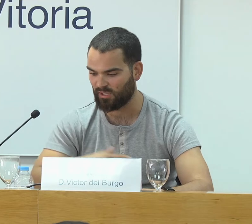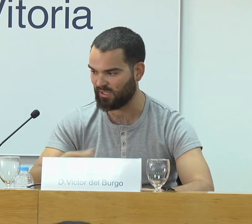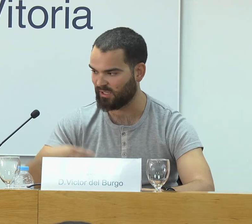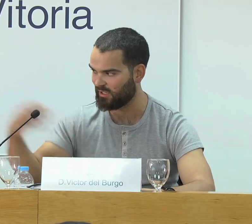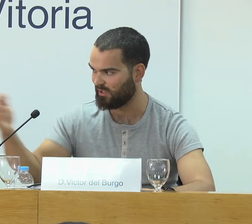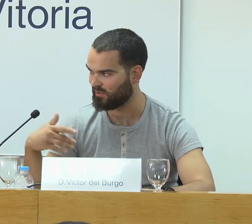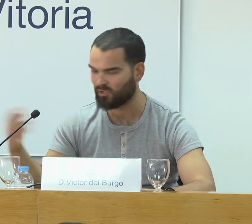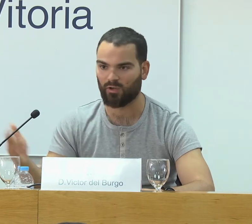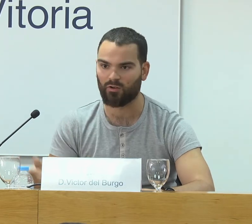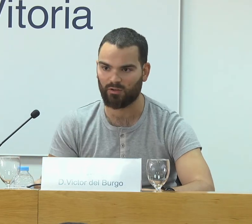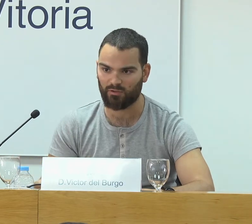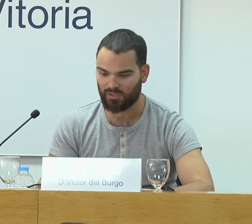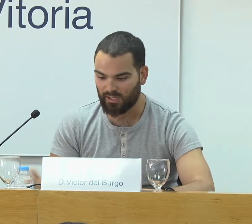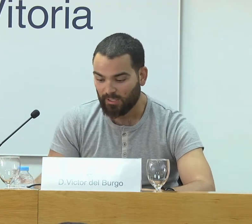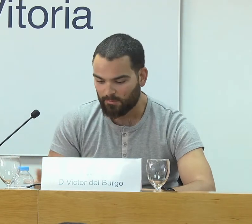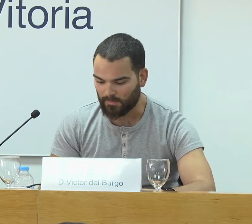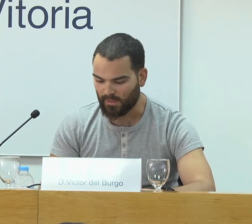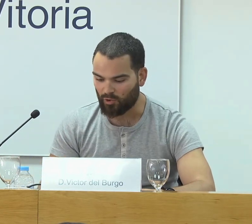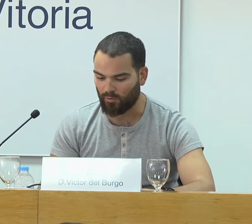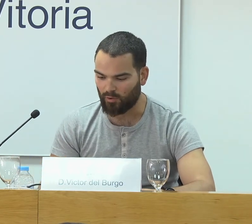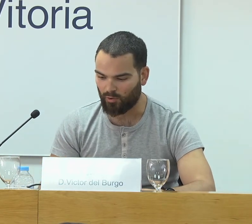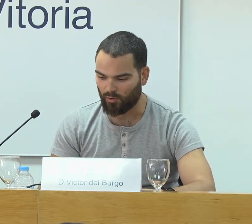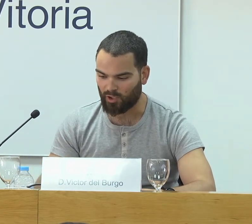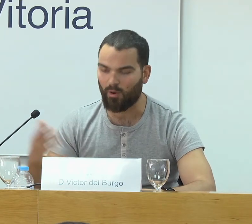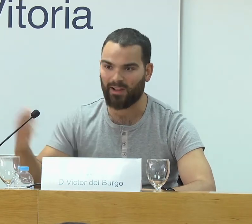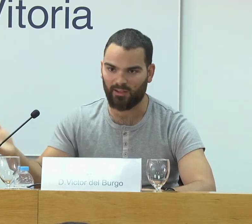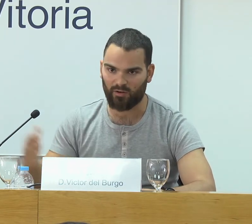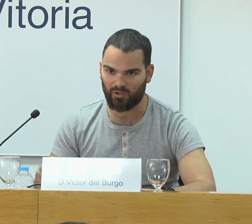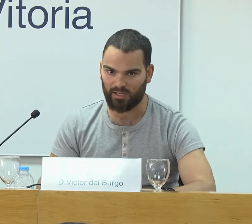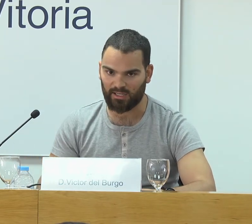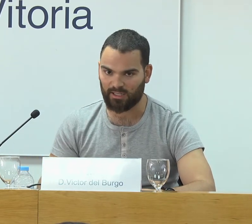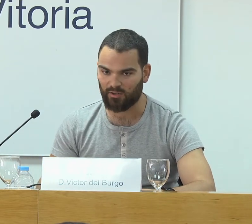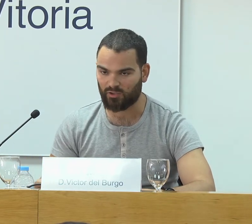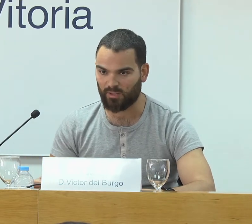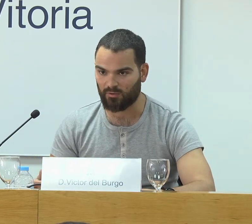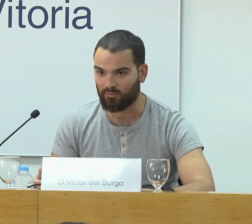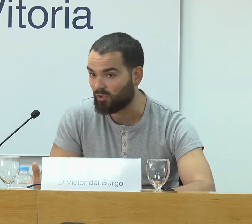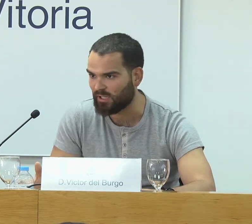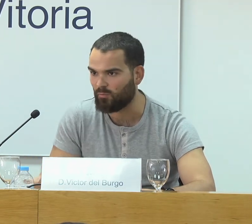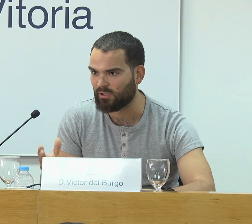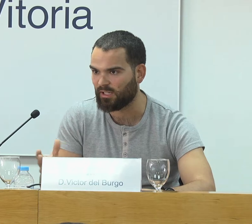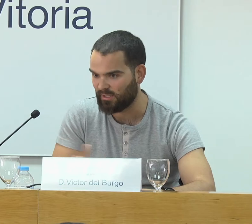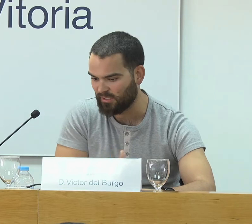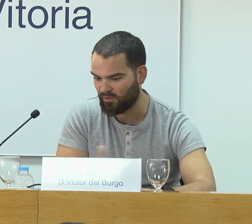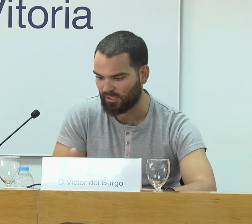cómo interactué con los alumnos y cómo aprendieron ellos de las clases que yo les estuve dando. Creo que es algo muy inteligente y creo que es algo